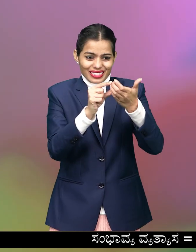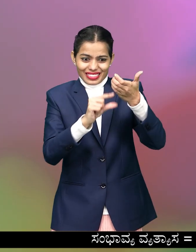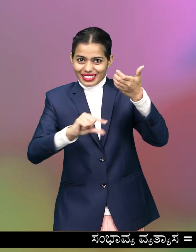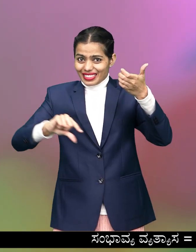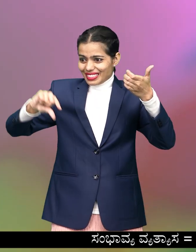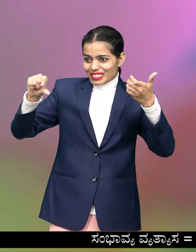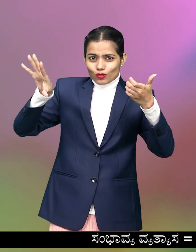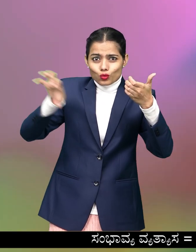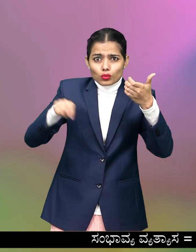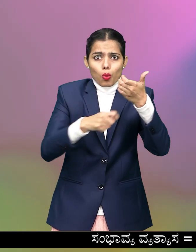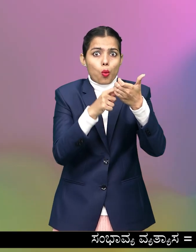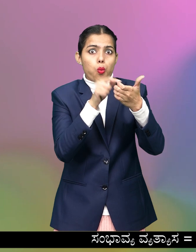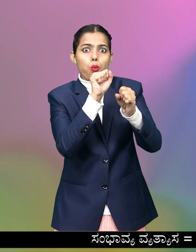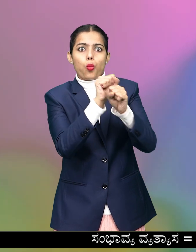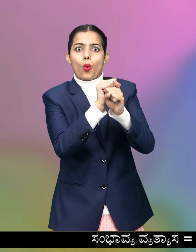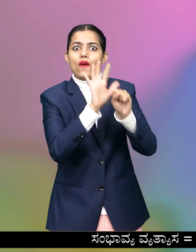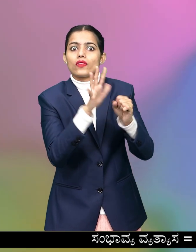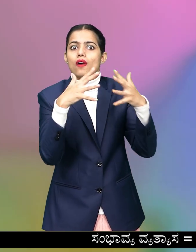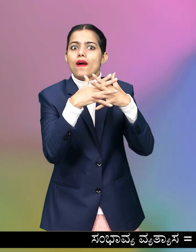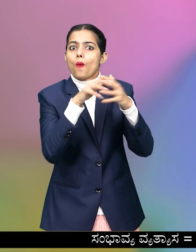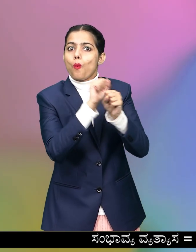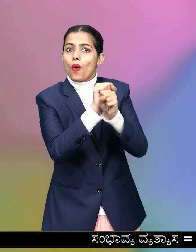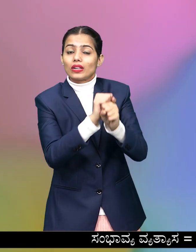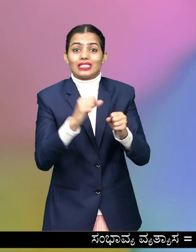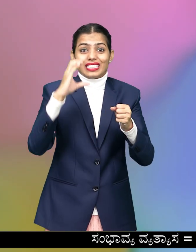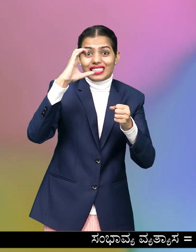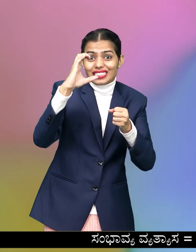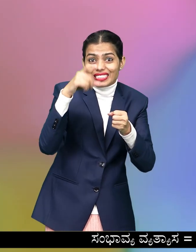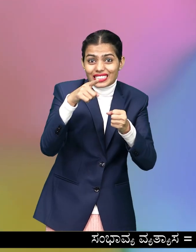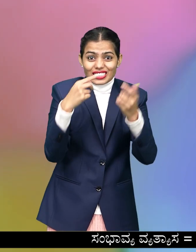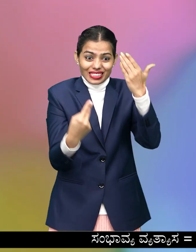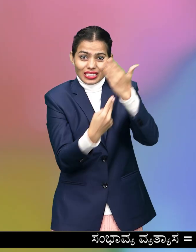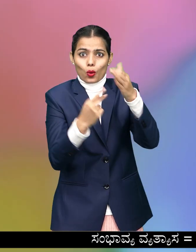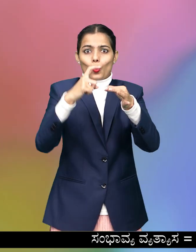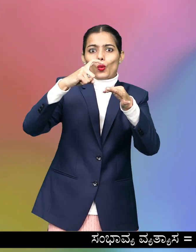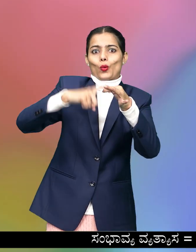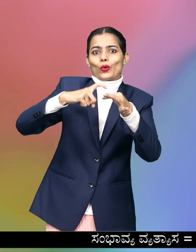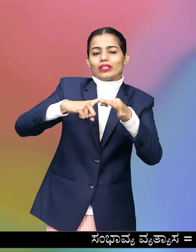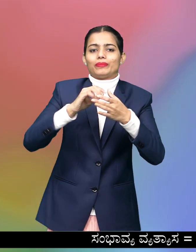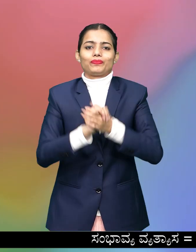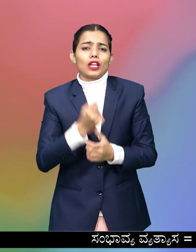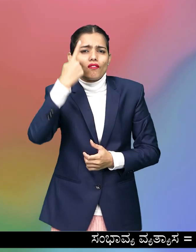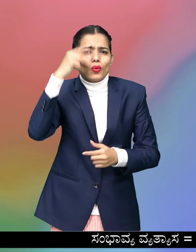ಸಂಭಾವ್ಯ ವ್ಯತ್ಯಾಸ ಕೆಲಸ ಮಾಡಲಾಗಿದೆ W/ ಚಾರ್ಜ್ Q.